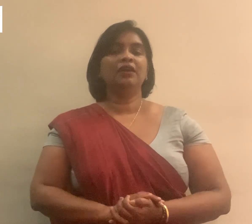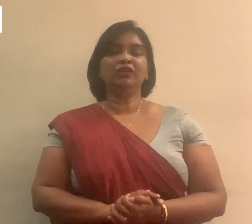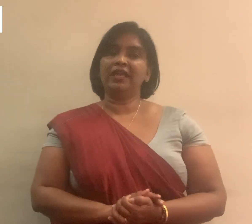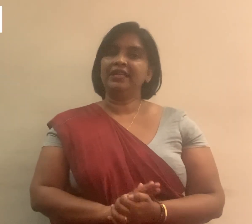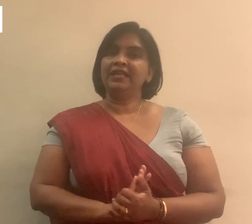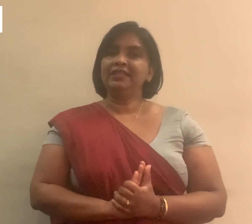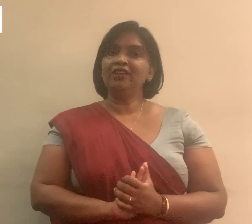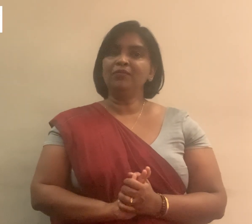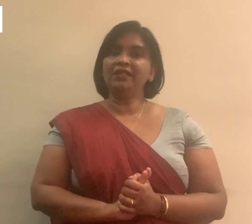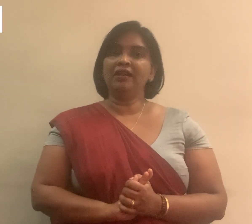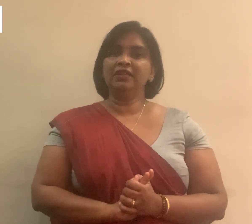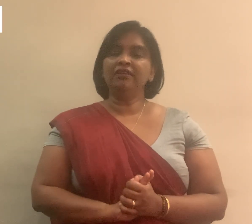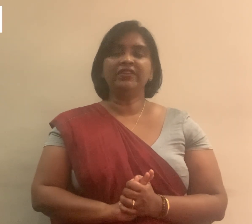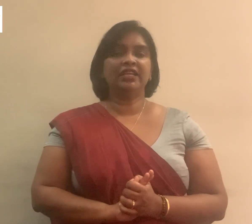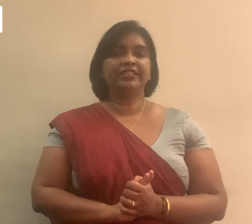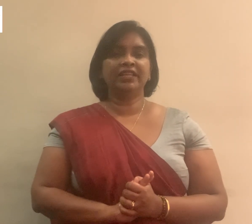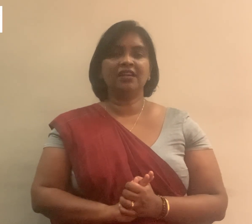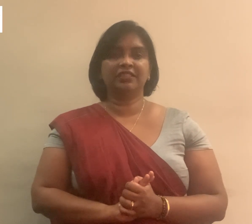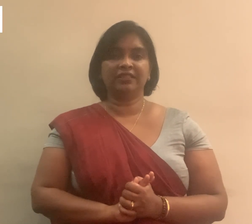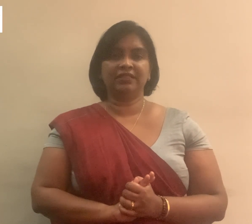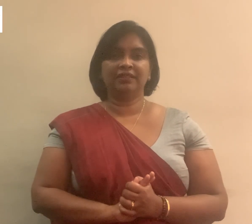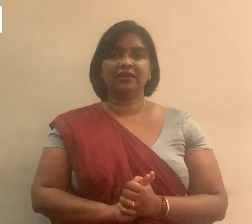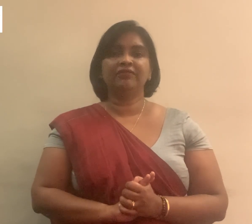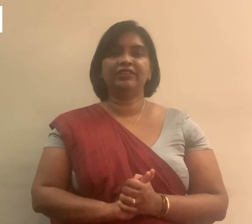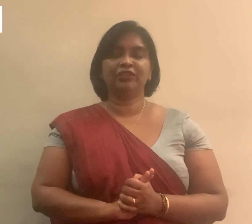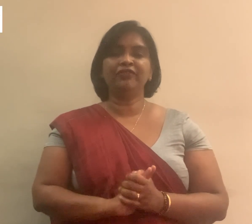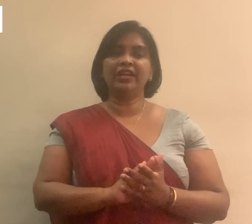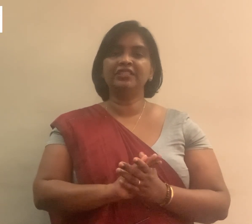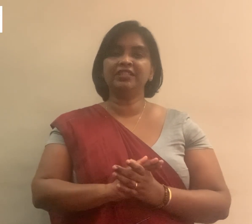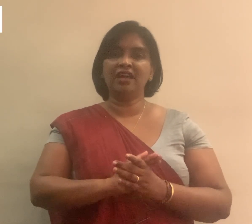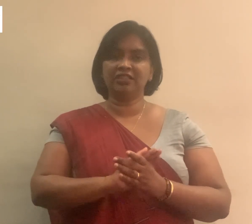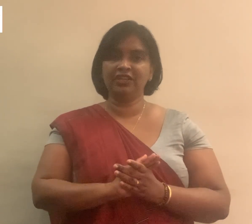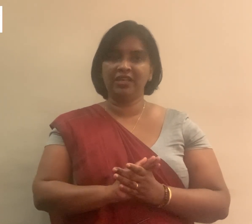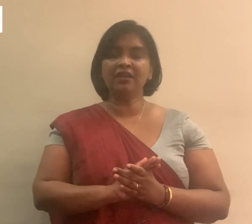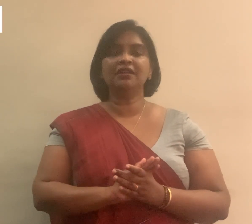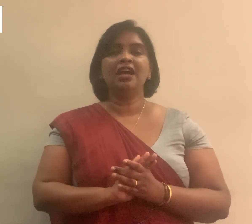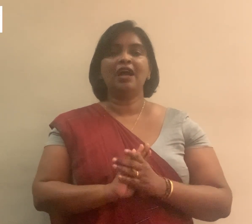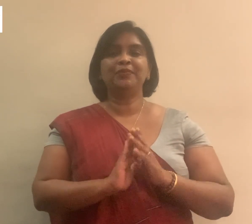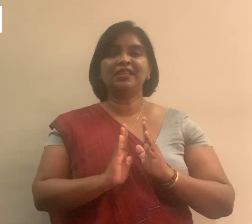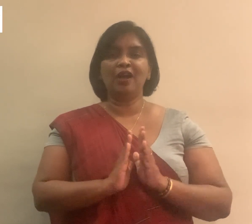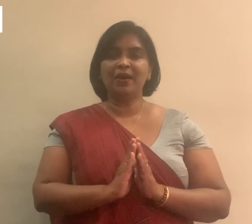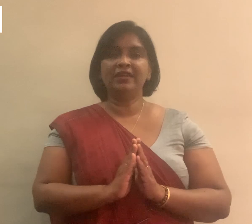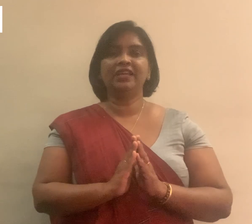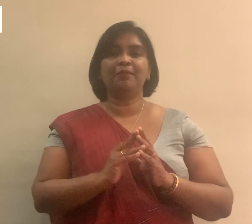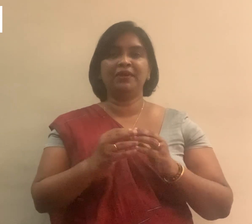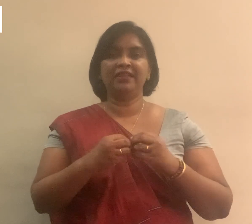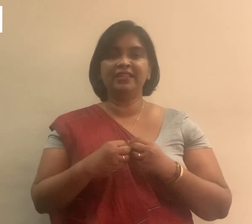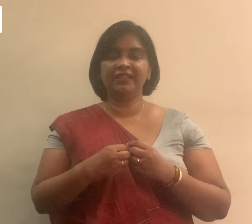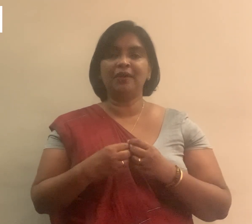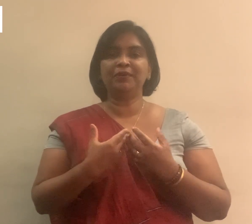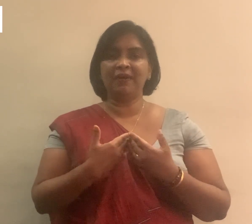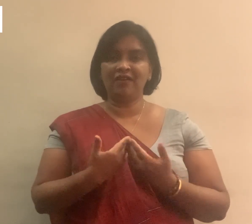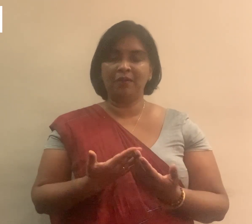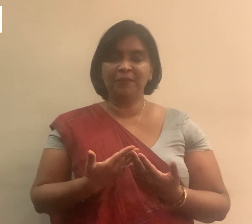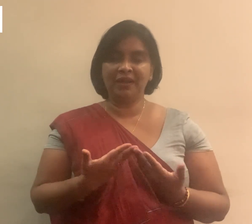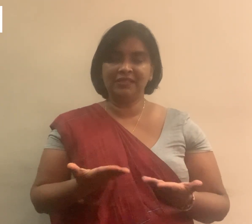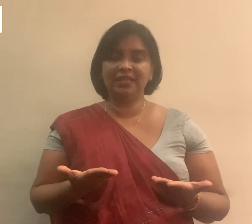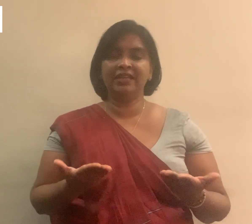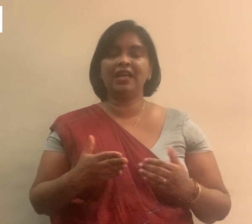හොඳයි. දැන් ඔබ දන්නා ව්‍යංජන අක්ෂර. විතර ව්‍යංජන අක්ෂරයක් අපි සාමාන්‍යයෙන් අපේ එදිනෙදා අපි පාසල් යන කාලෙත්